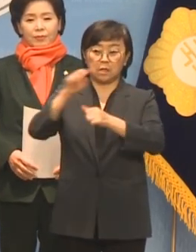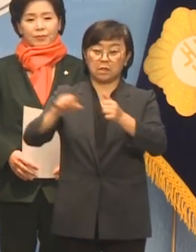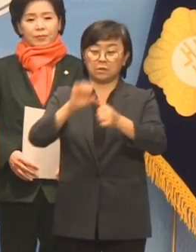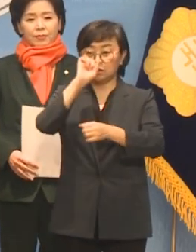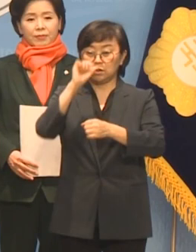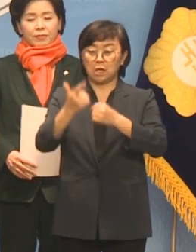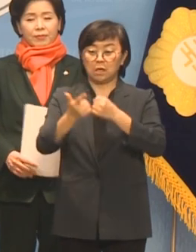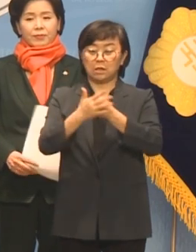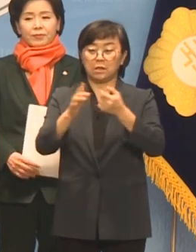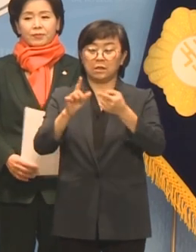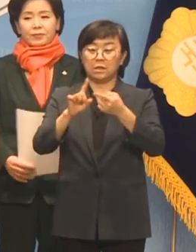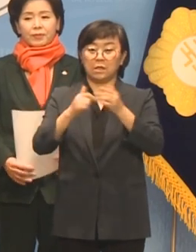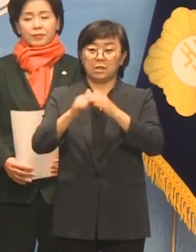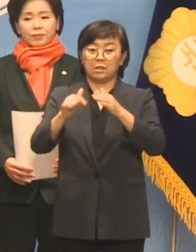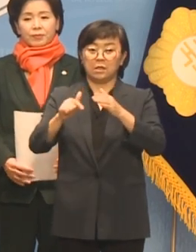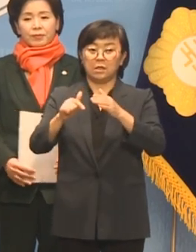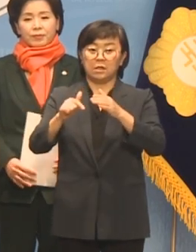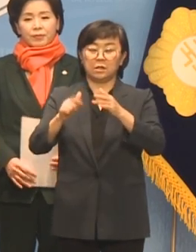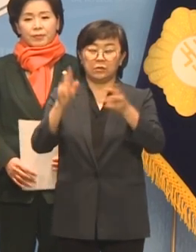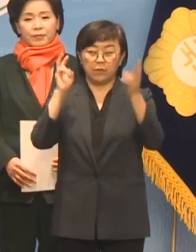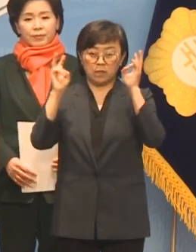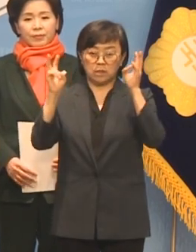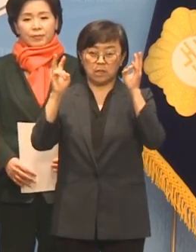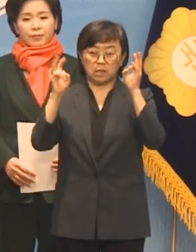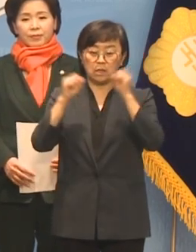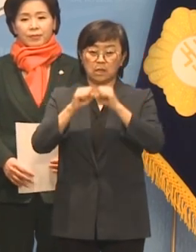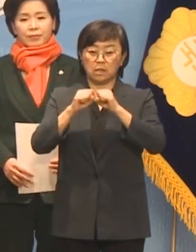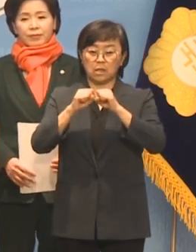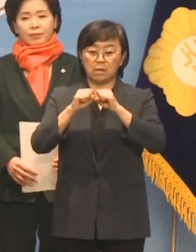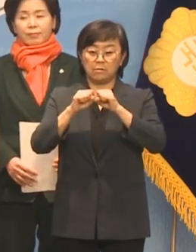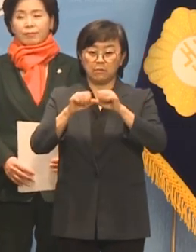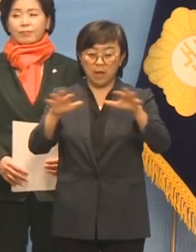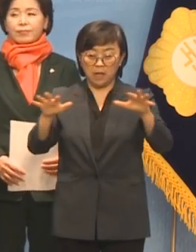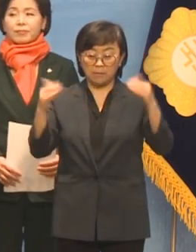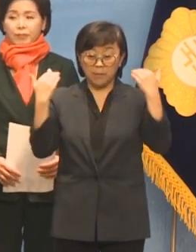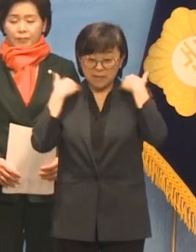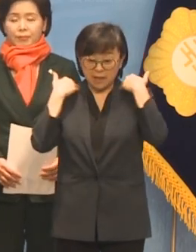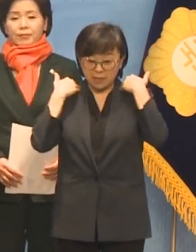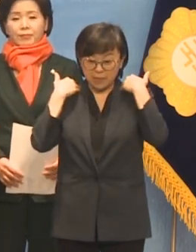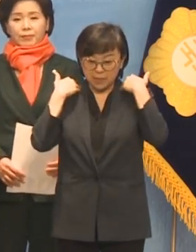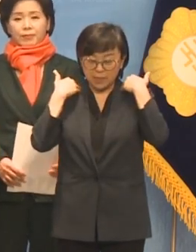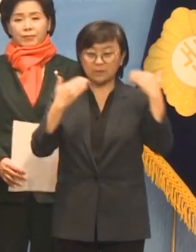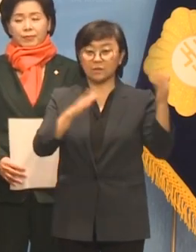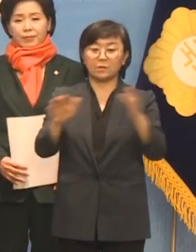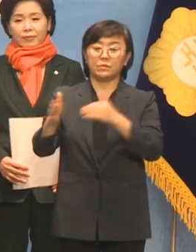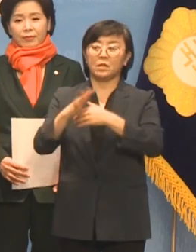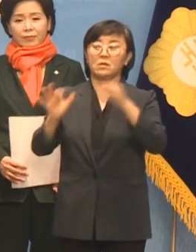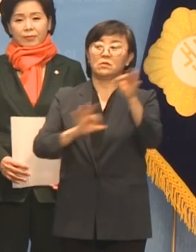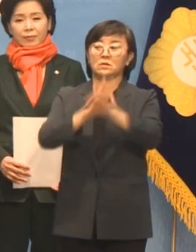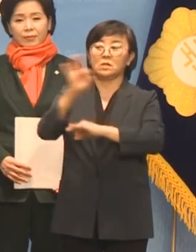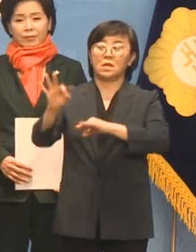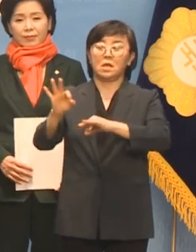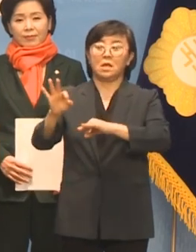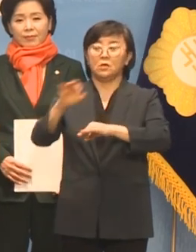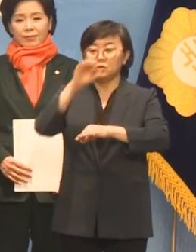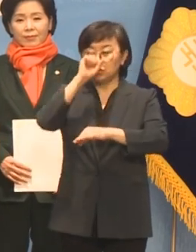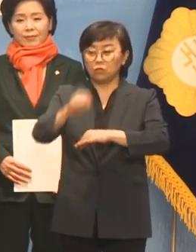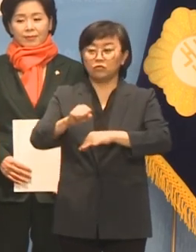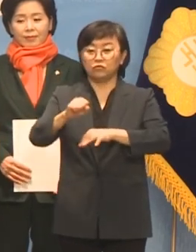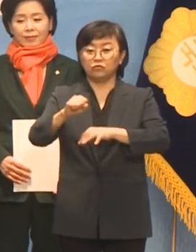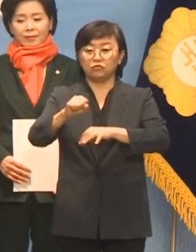존속이 힘들어진 경우 그 기업을 파산 등의 정리 절차로 넘겨 경제의 선순환